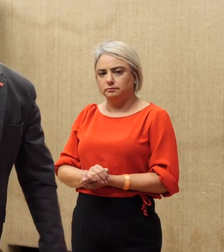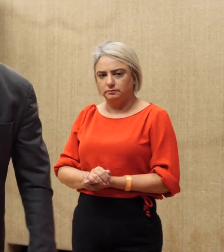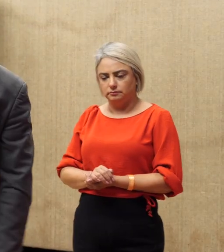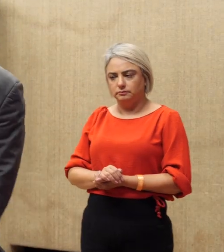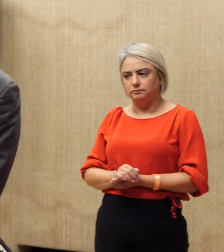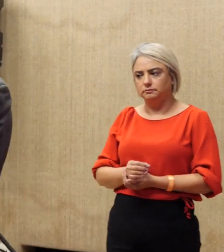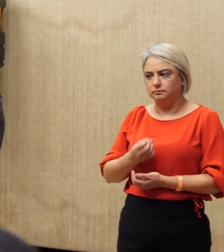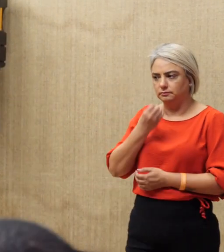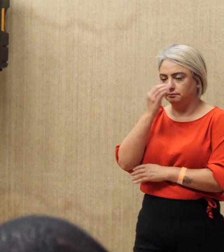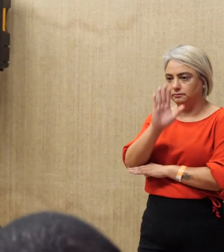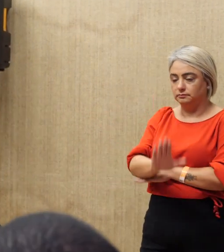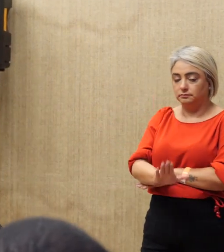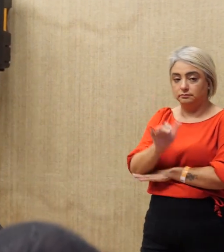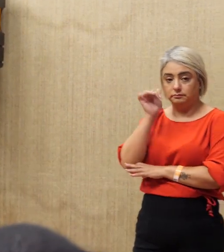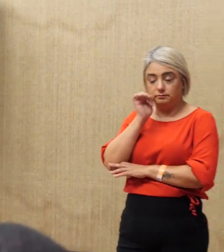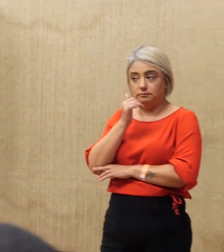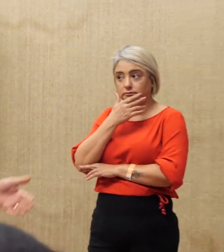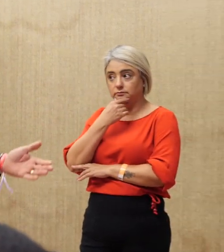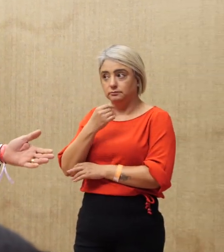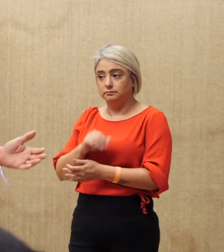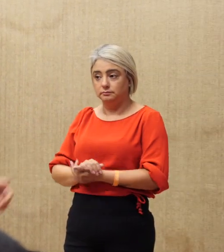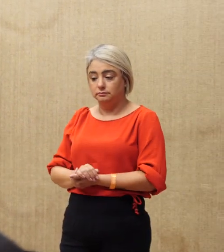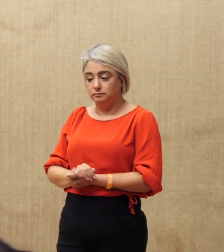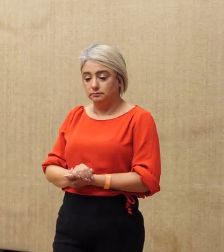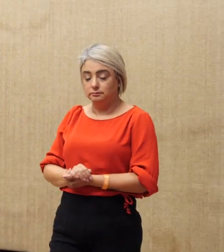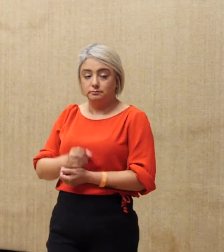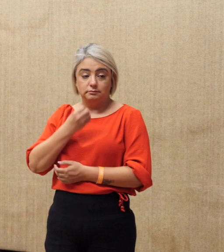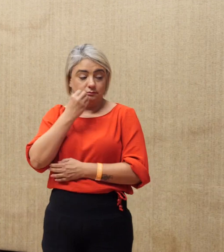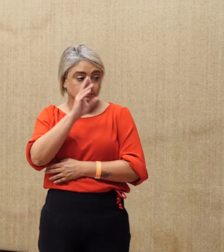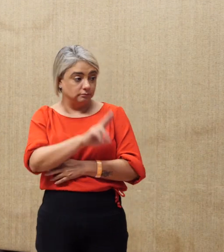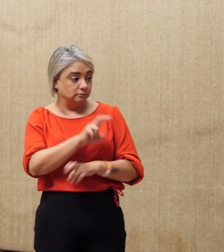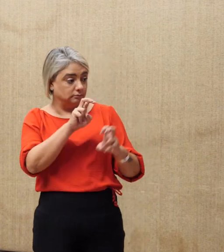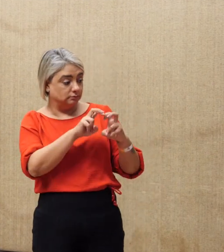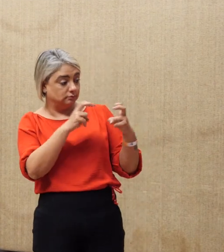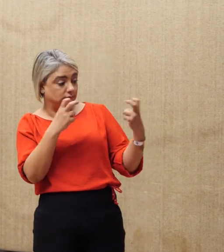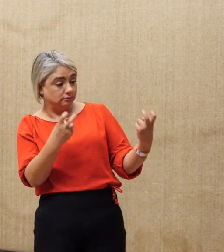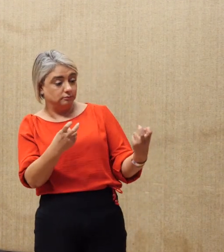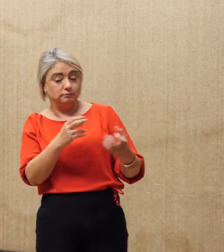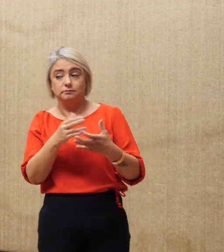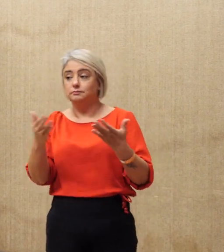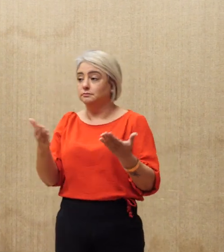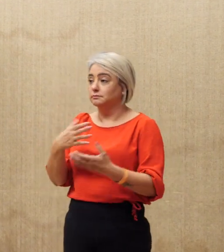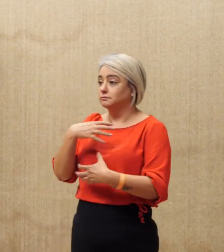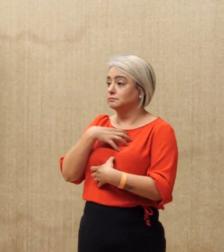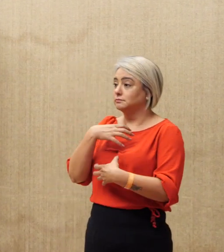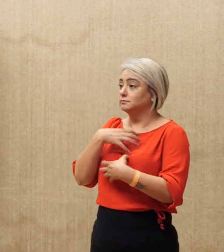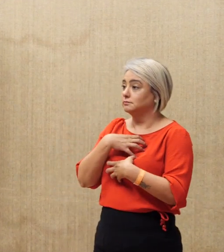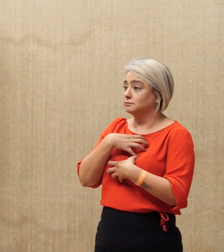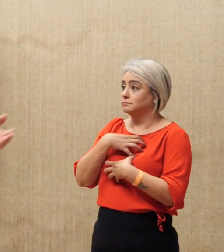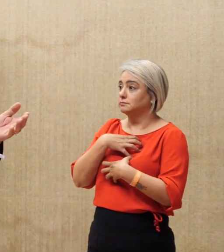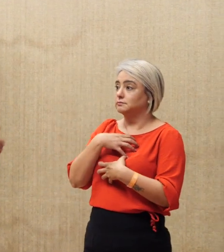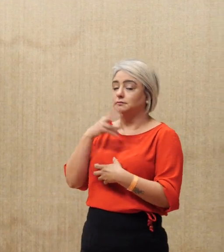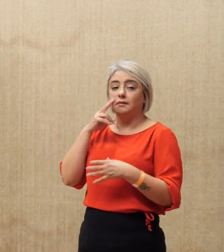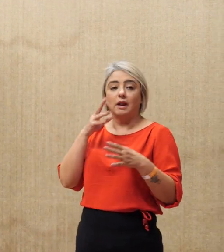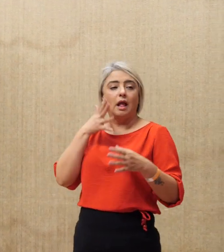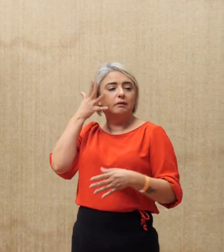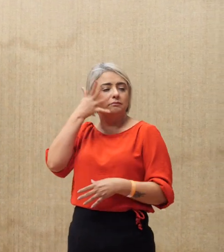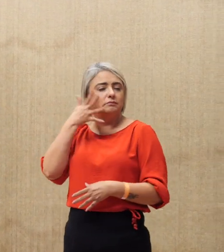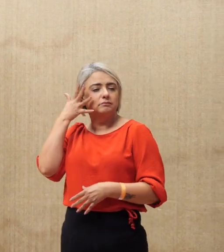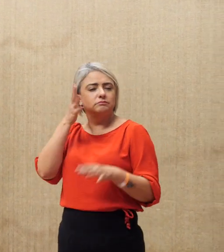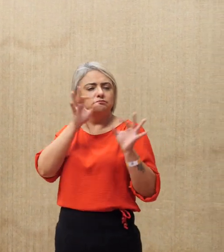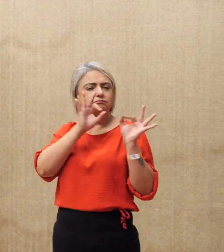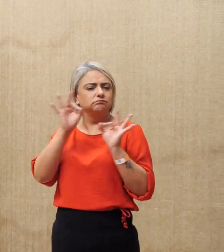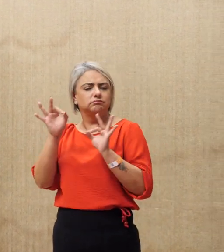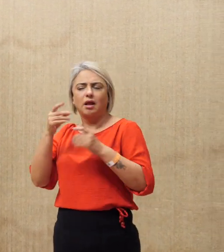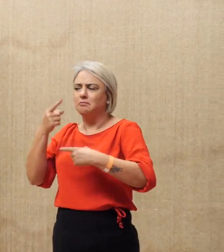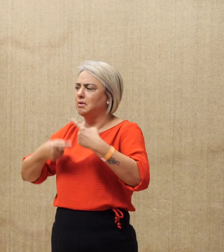Bem, boa tarde a todos e todas. Boa tarde à mesa. Hoje eu me senti gratificante ao assistir essa palestra,